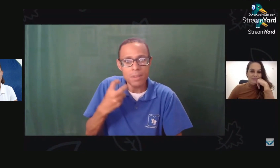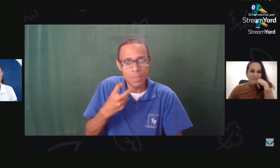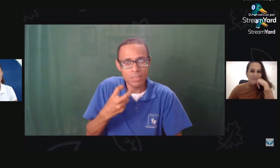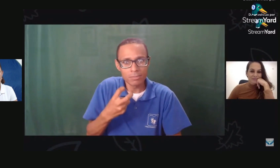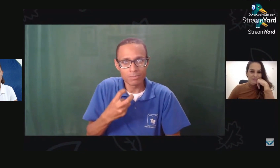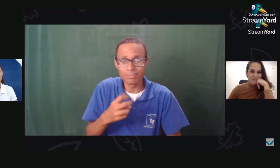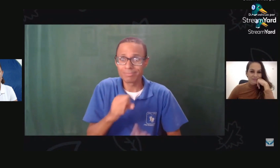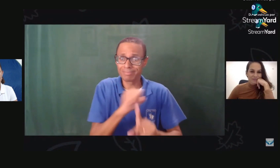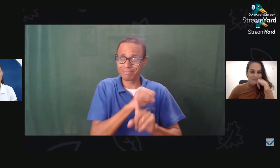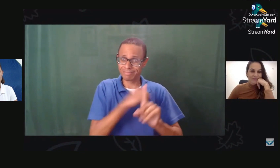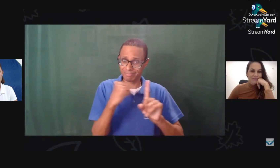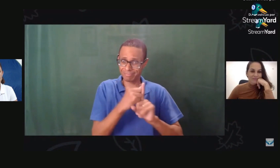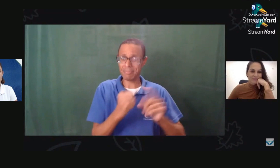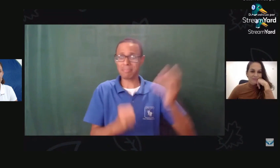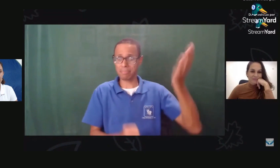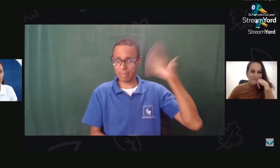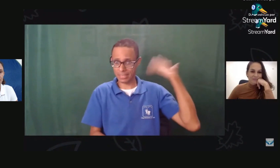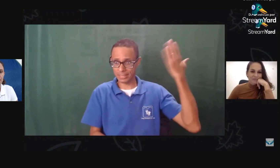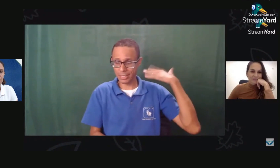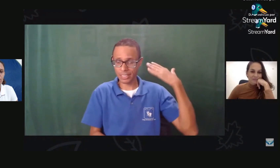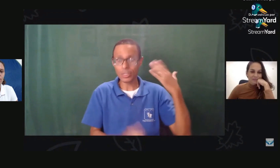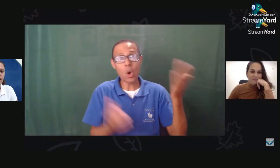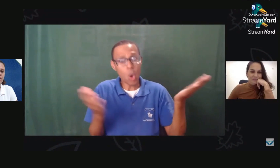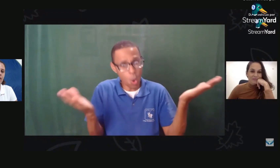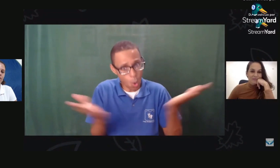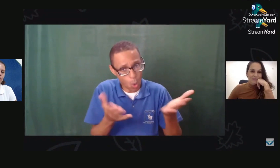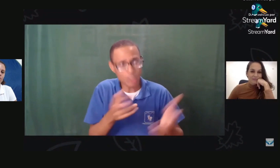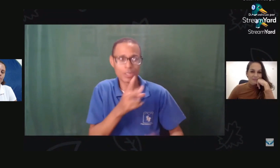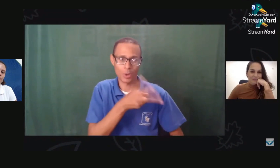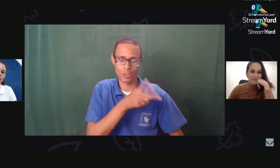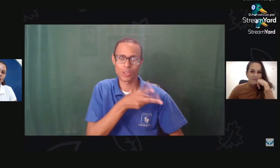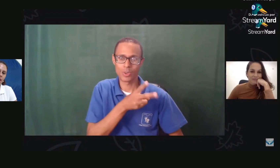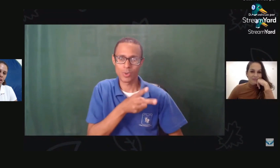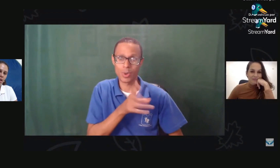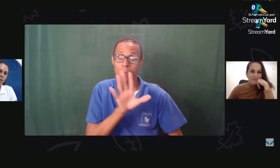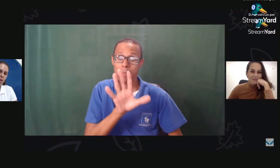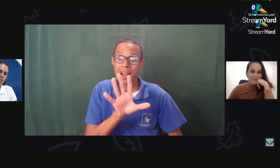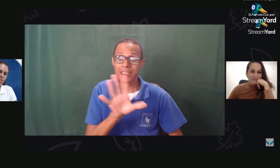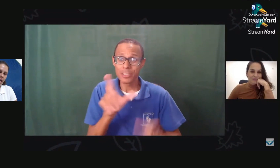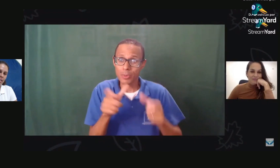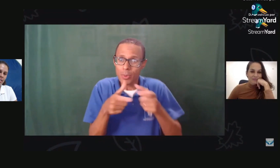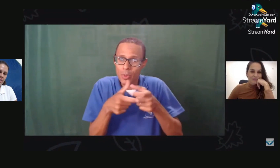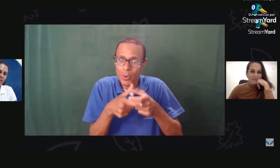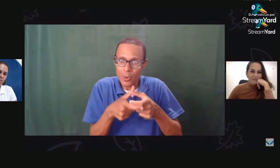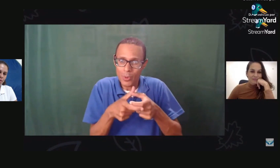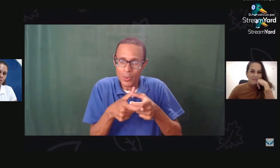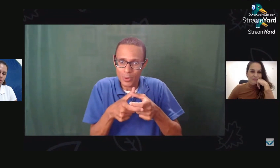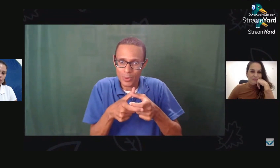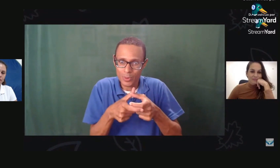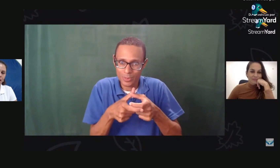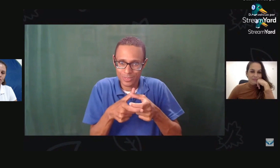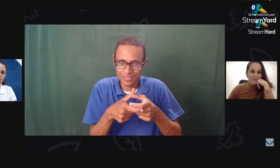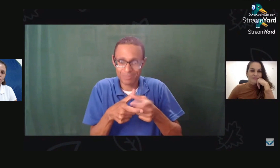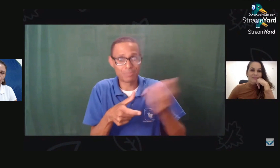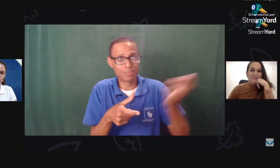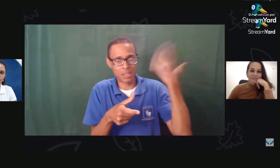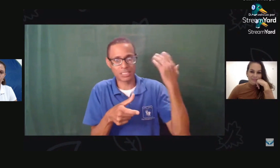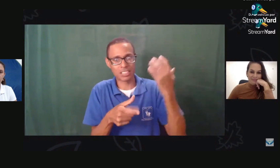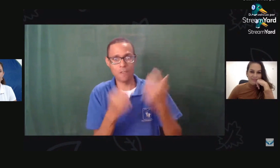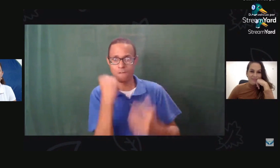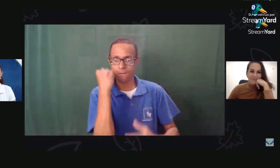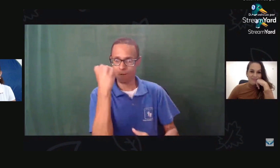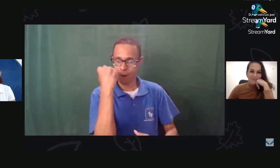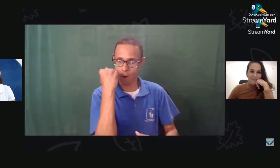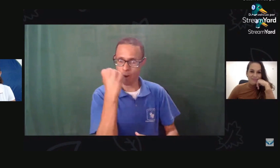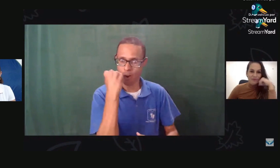mesmo do surdo, querendo que os surdos sempre sejam oralizados. Hoje ainda tem uma continuidade disso, mas a